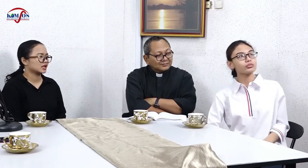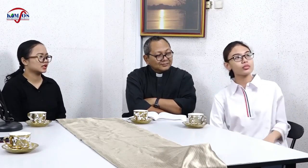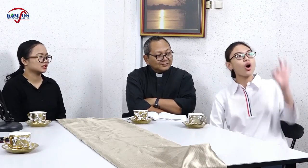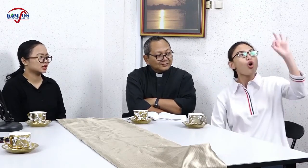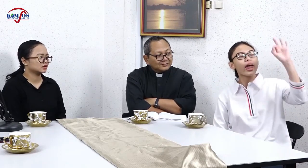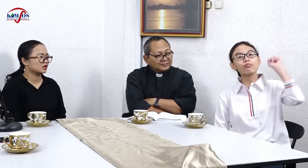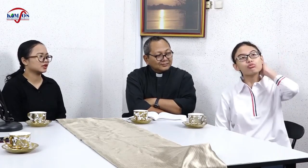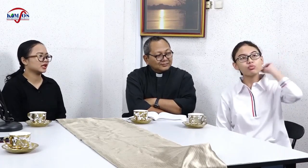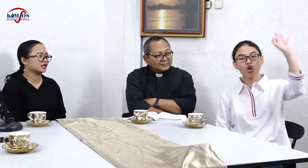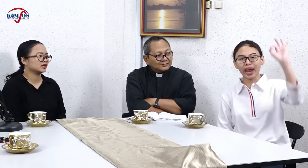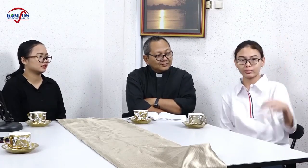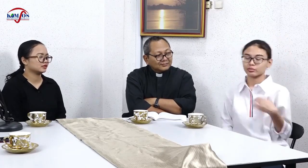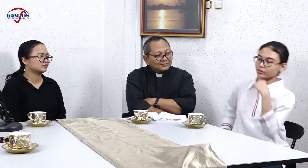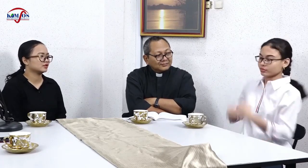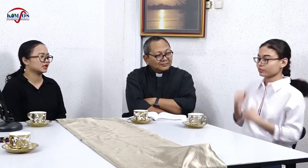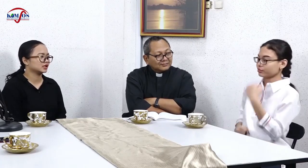saya